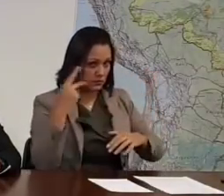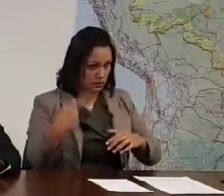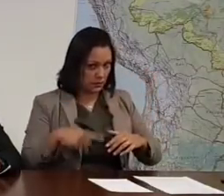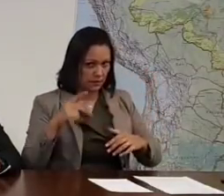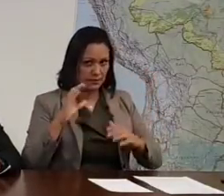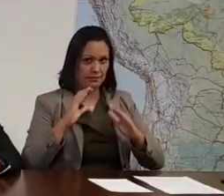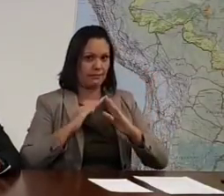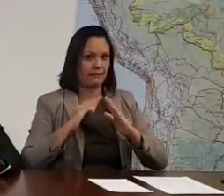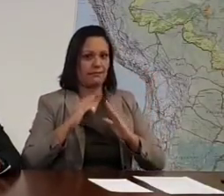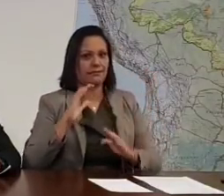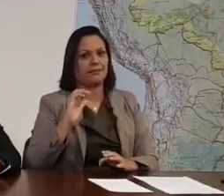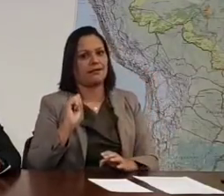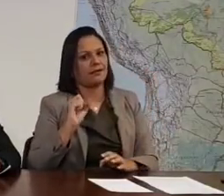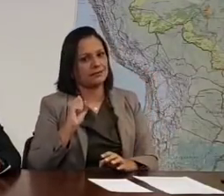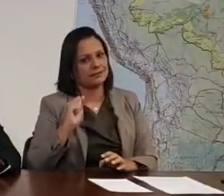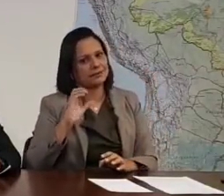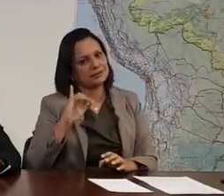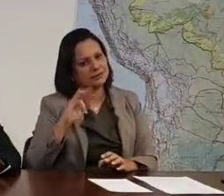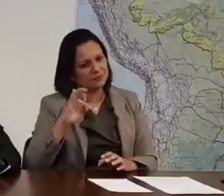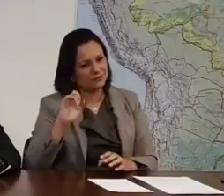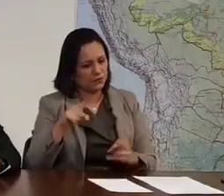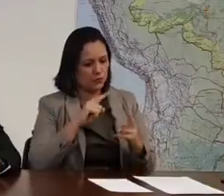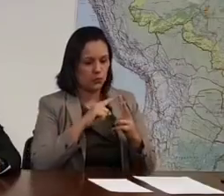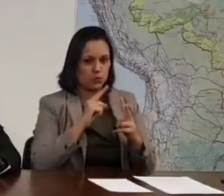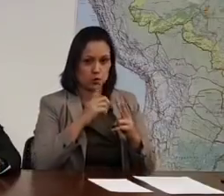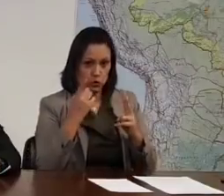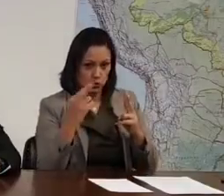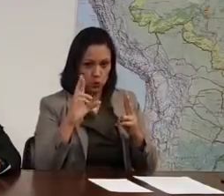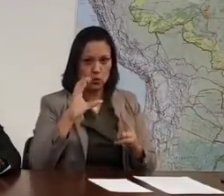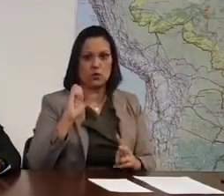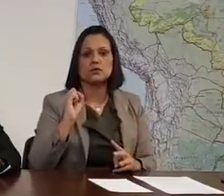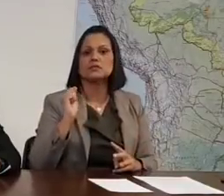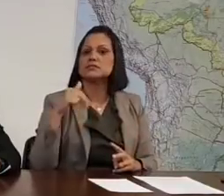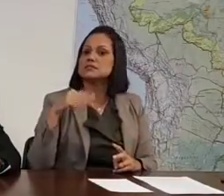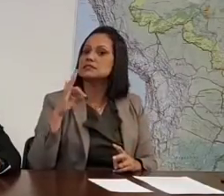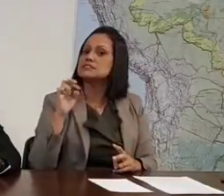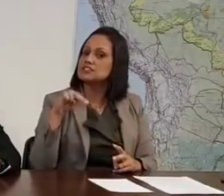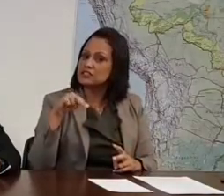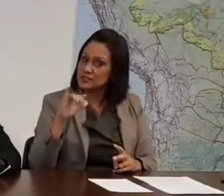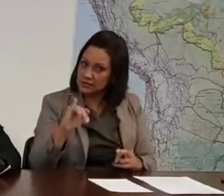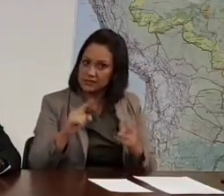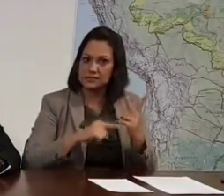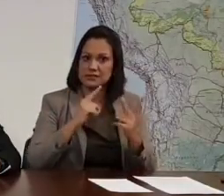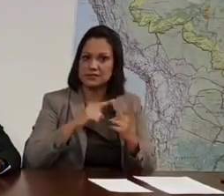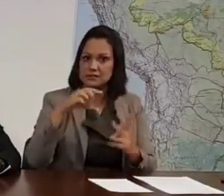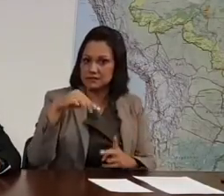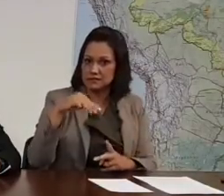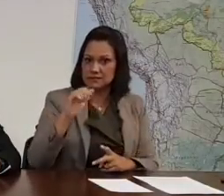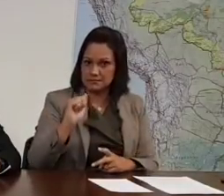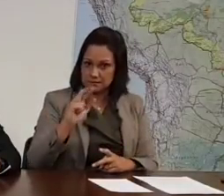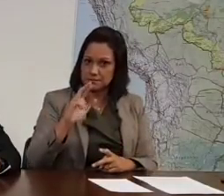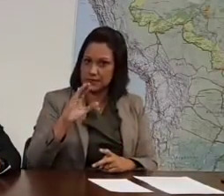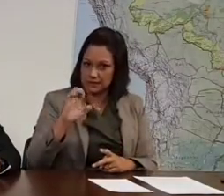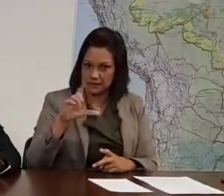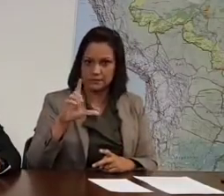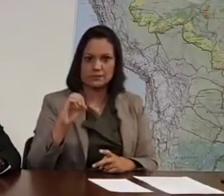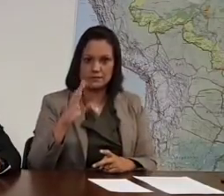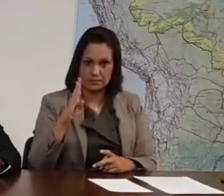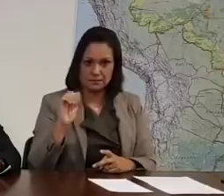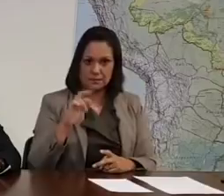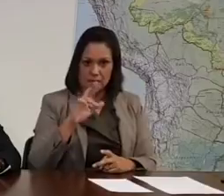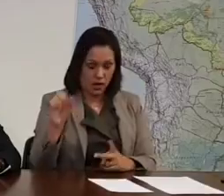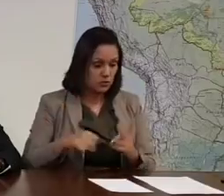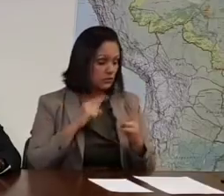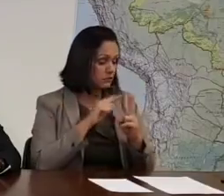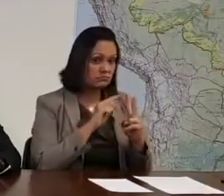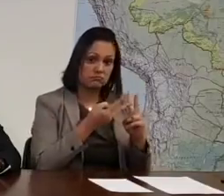deles, o primeiro, o doutor Santini, e depois o Marcelo Barros, que era um técnico